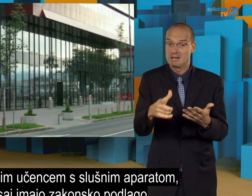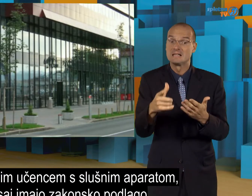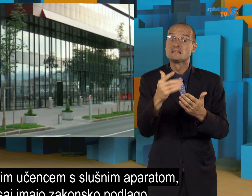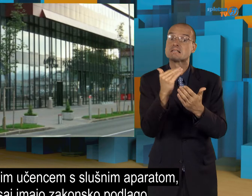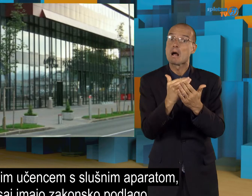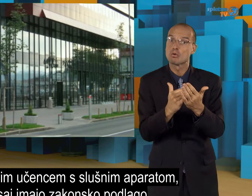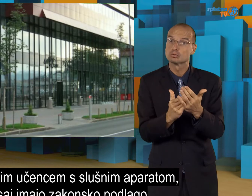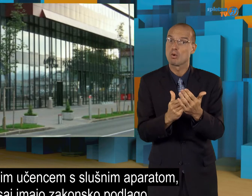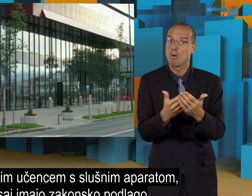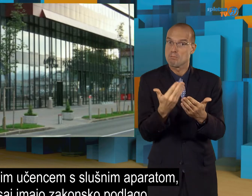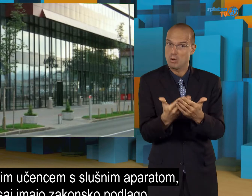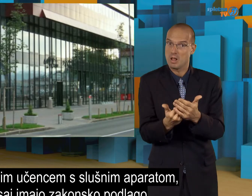druge prilagoditve.